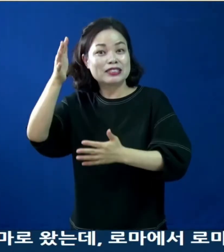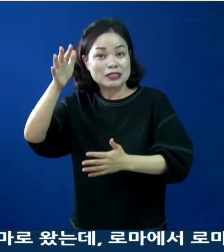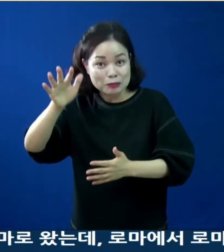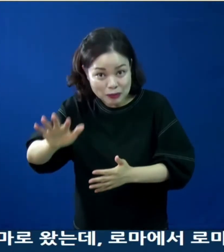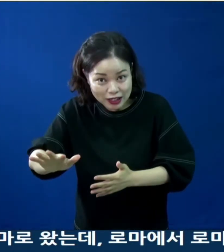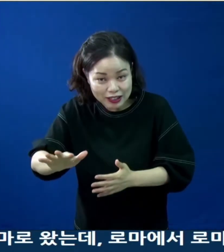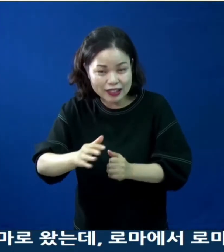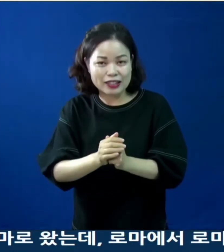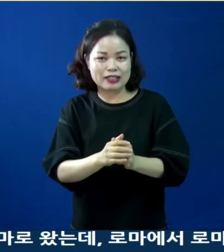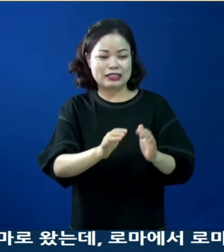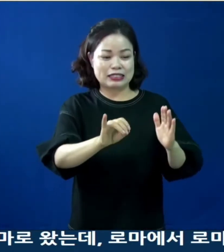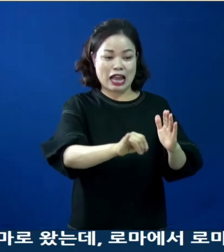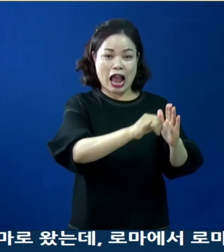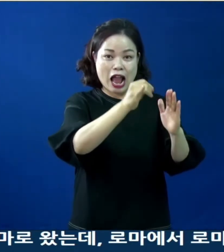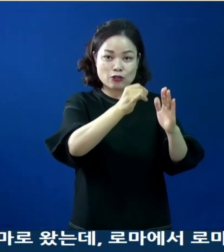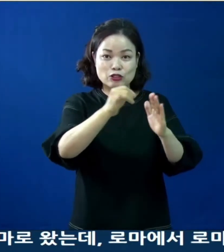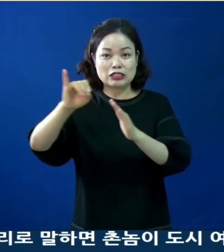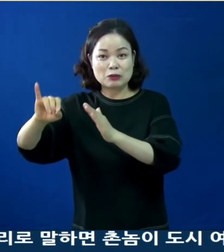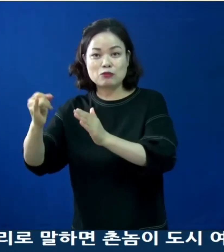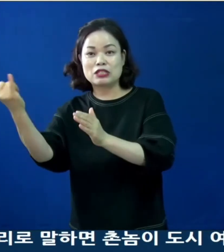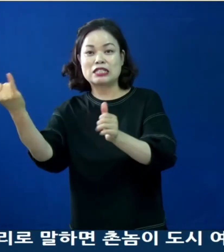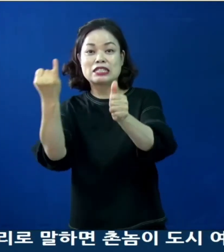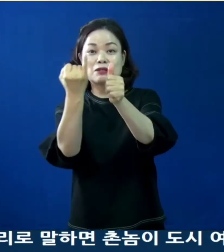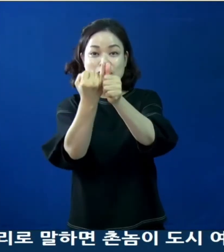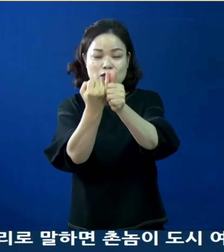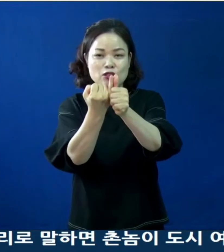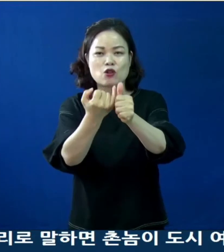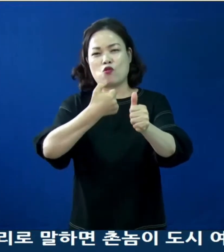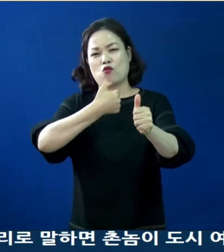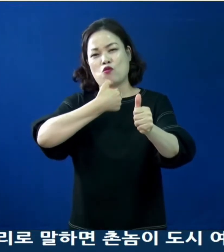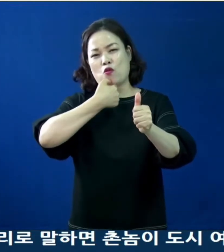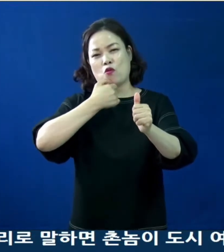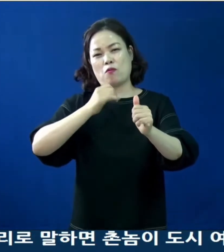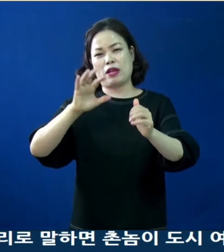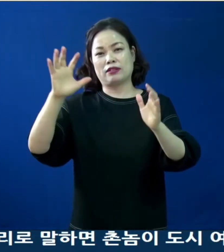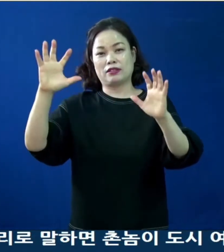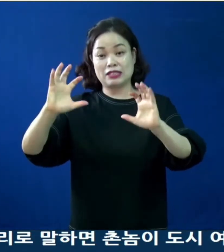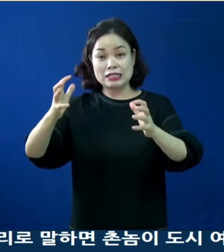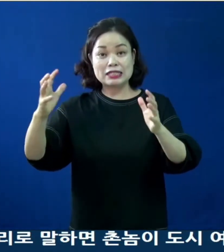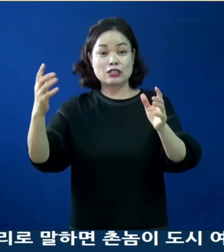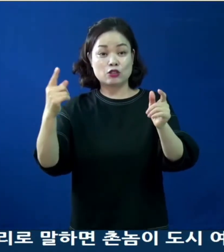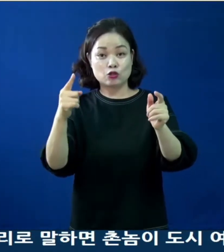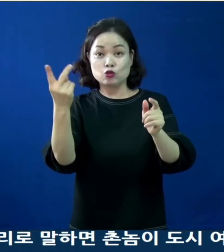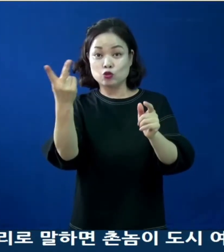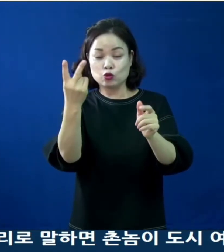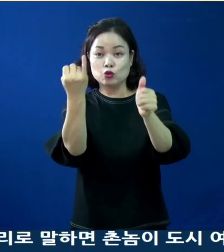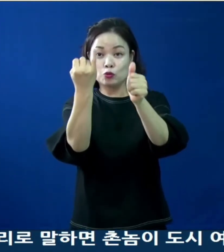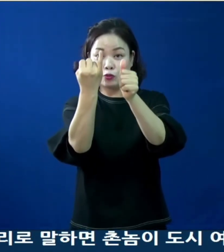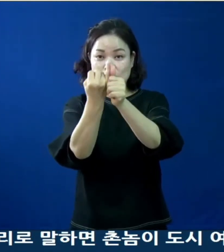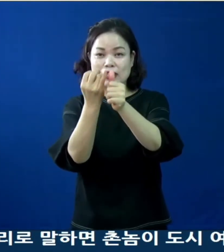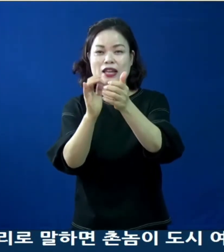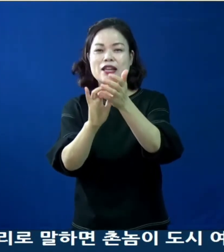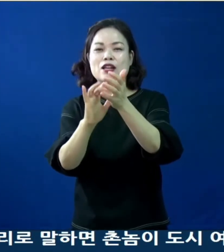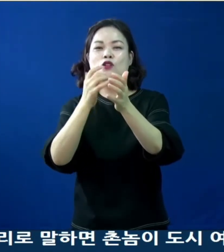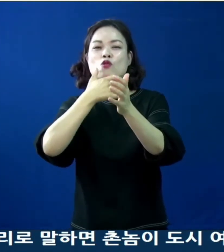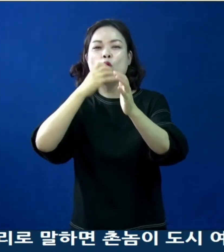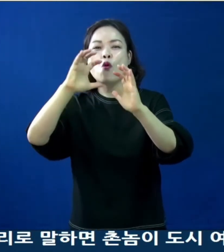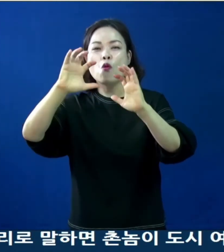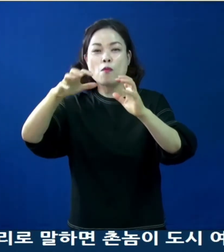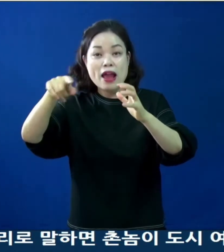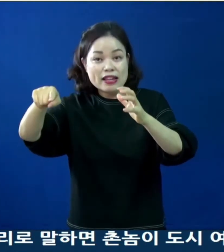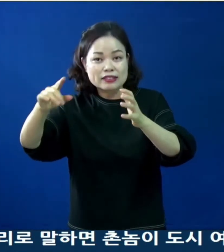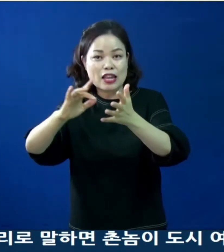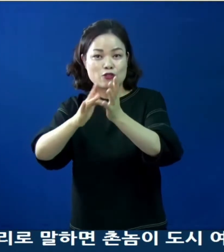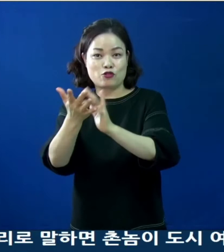어쨌든 아굴라와 브리스길라가 만난 장소는 로마고요. 두 부부가 로마에서 예수를 믿었습니다. 이